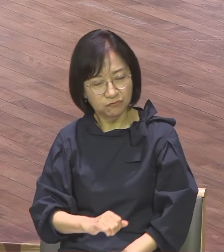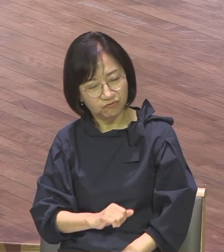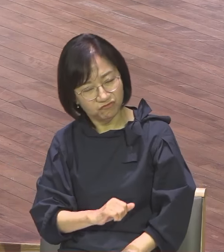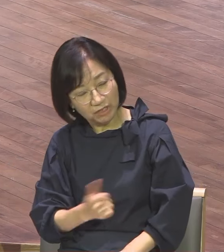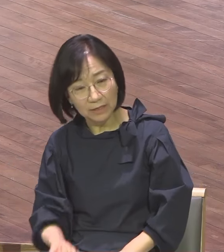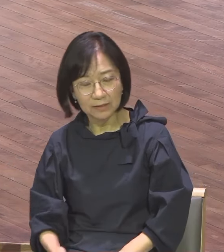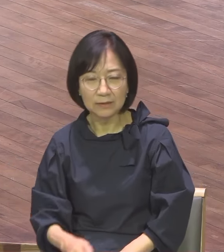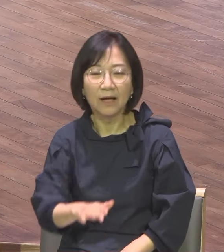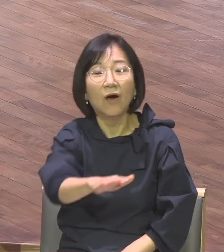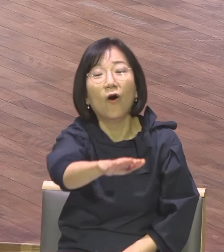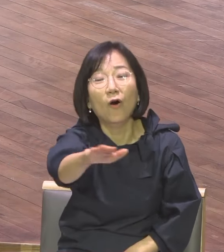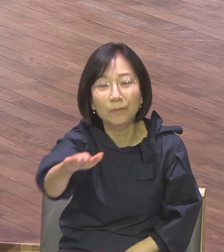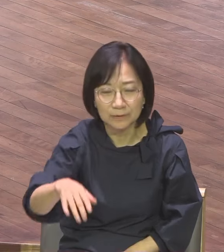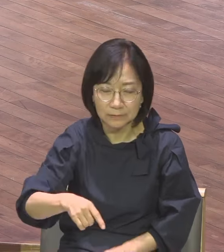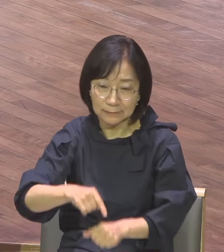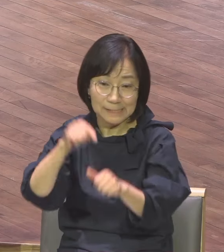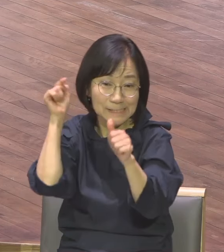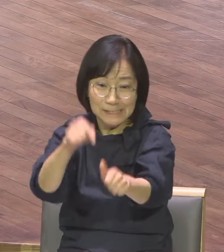칭찬하세요.